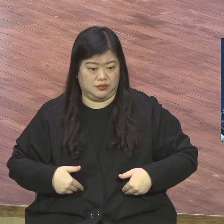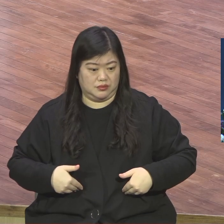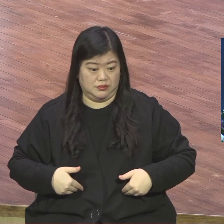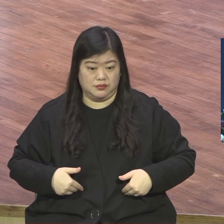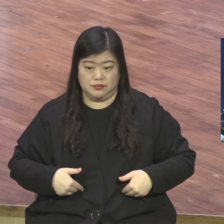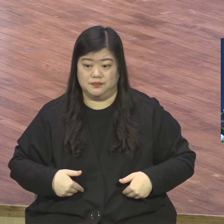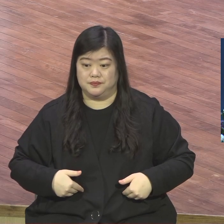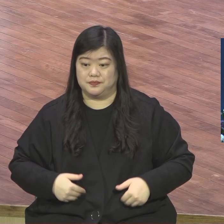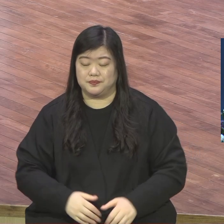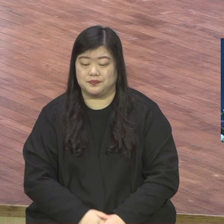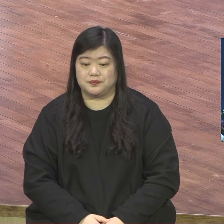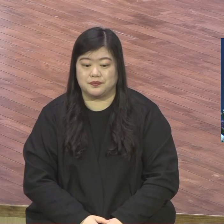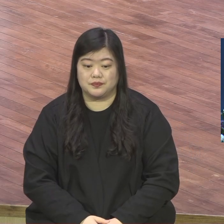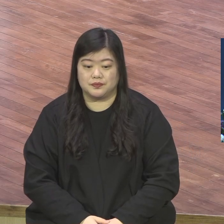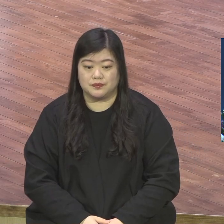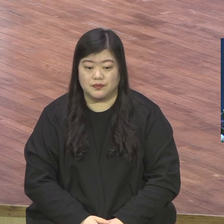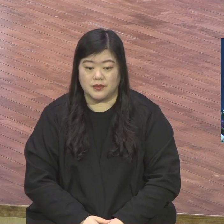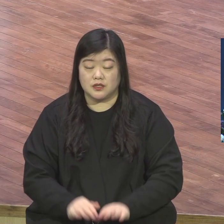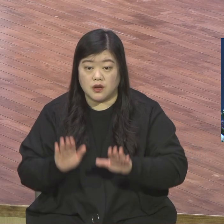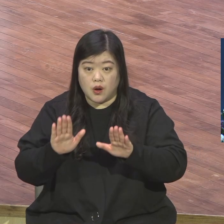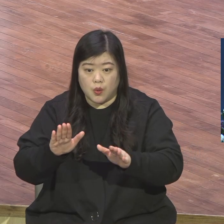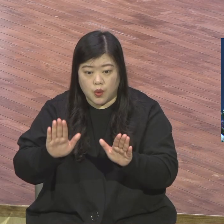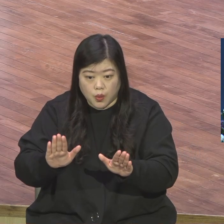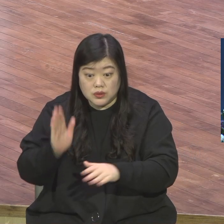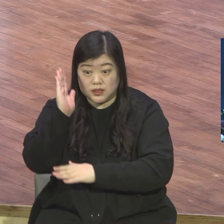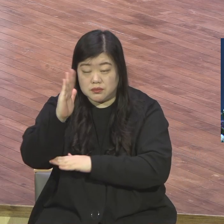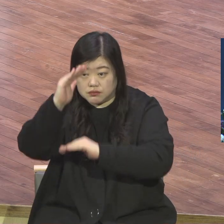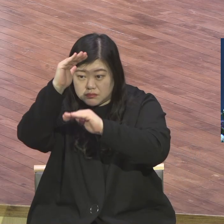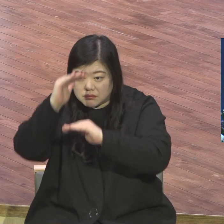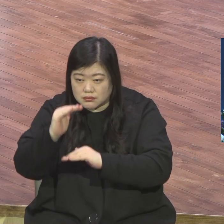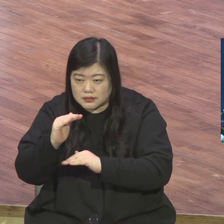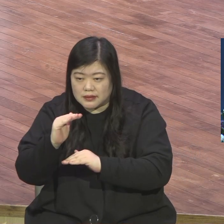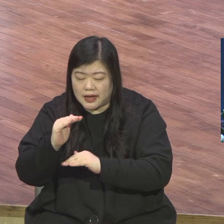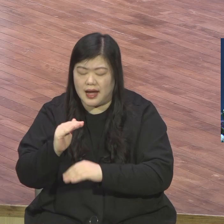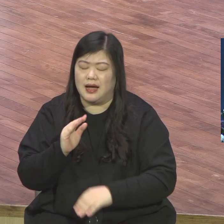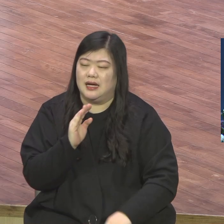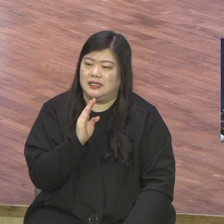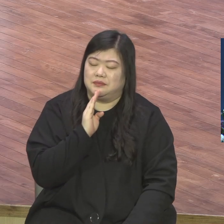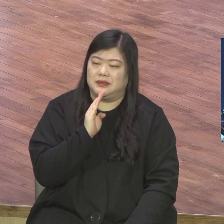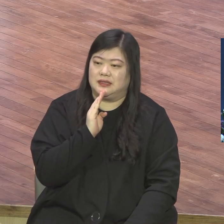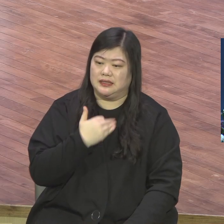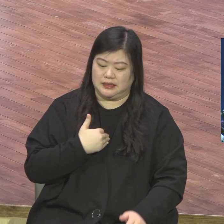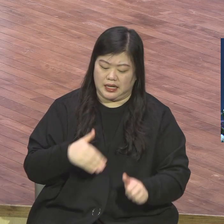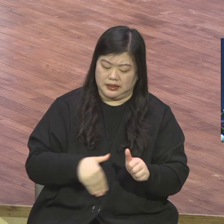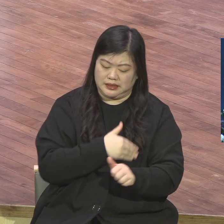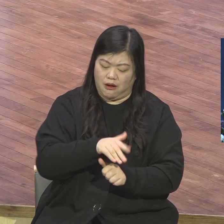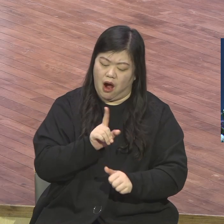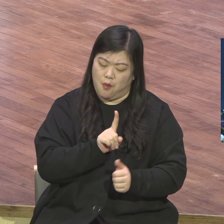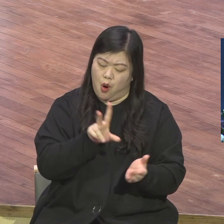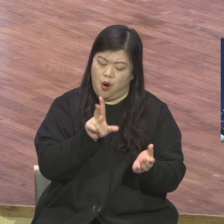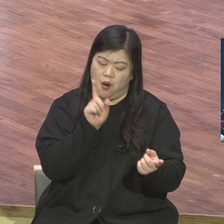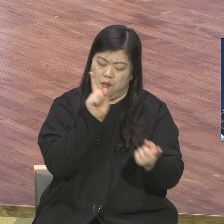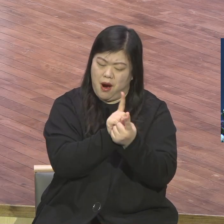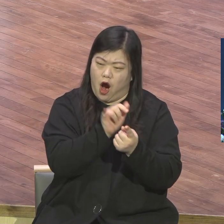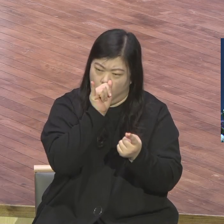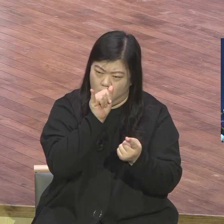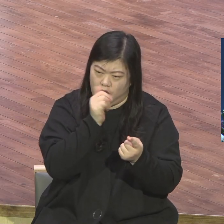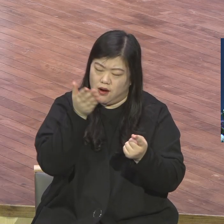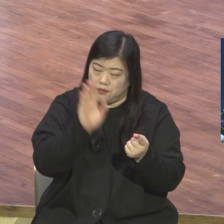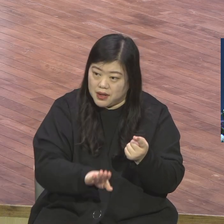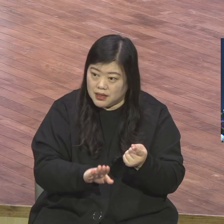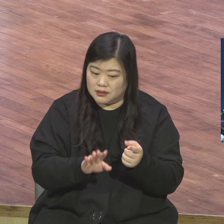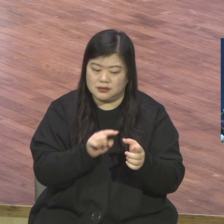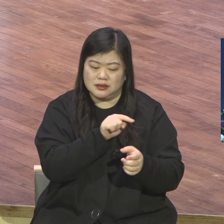통해서 어떤 상황 속에서도 어떤 환경 가운데서도 예수 그리스도의 십자가